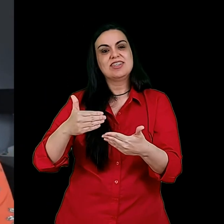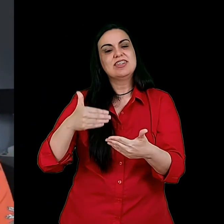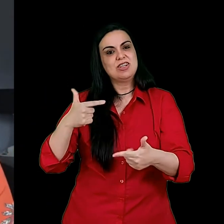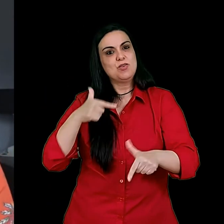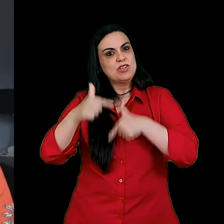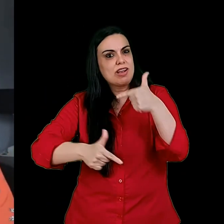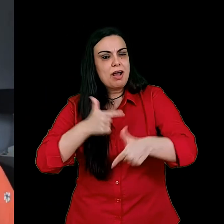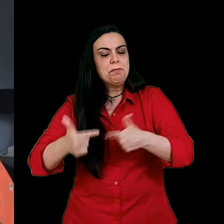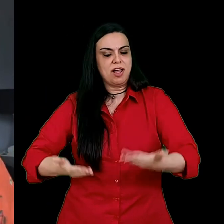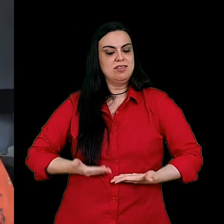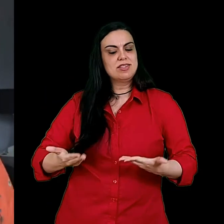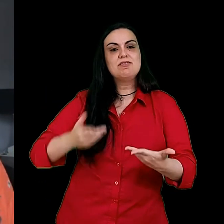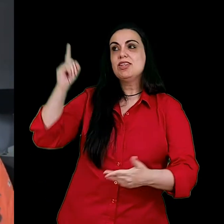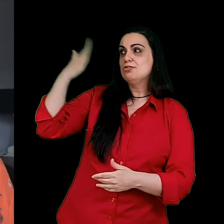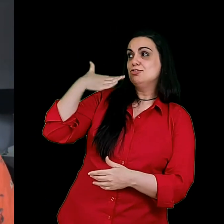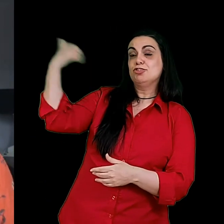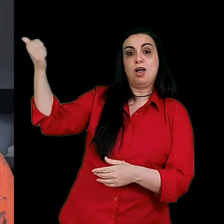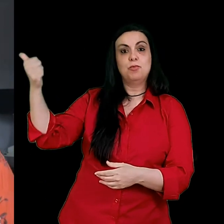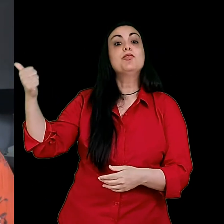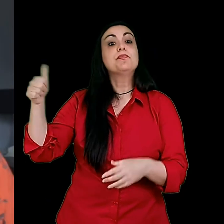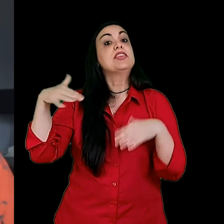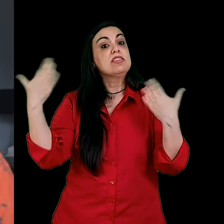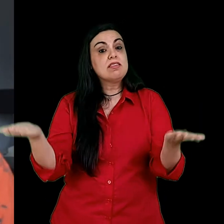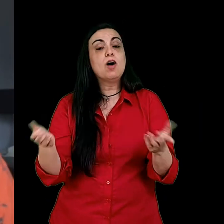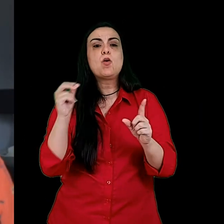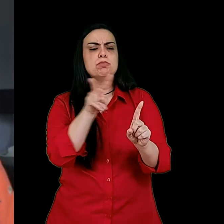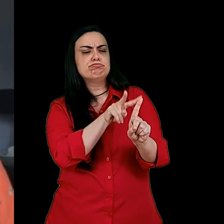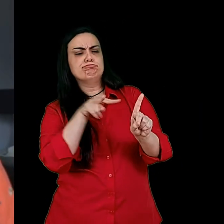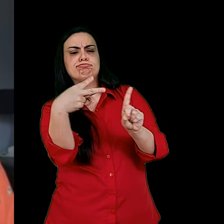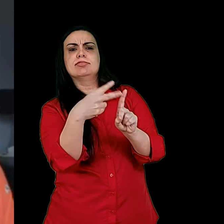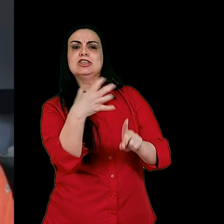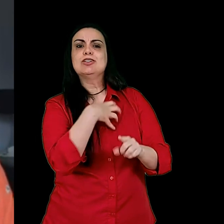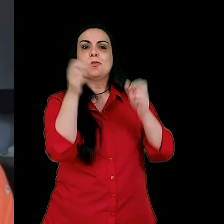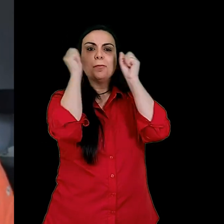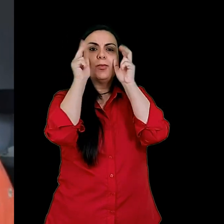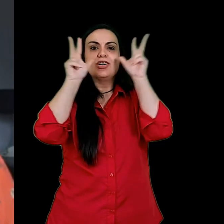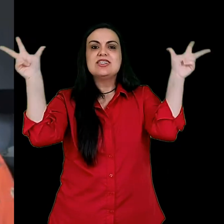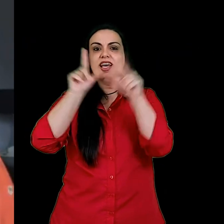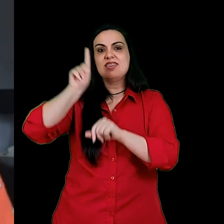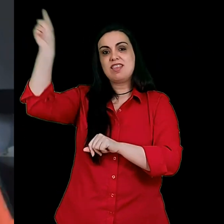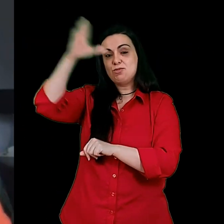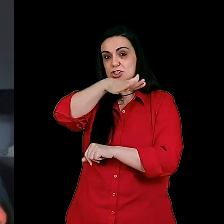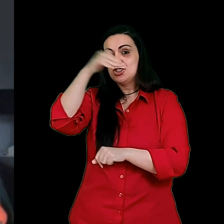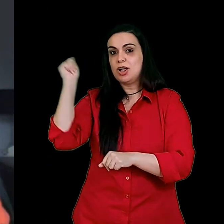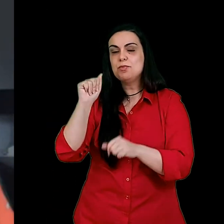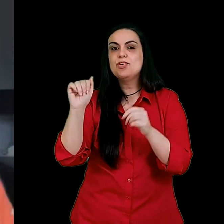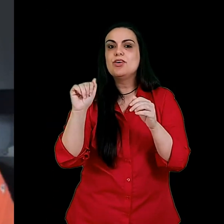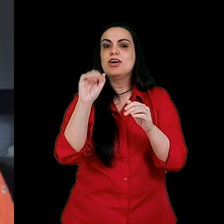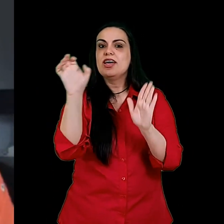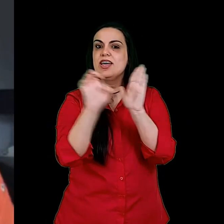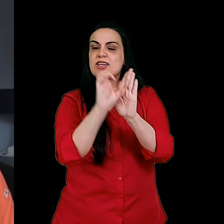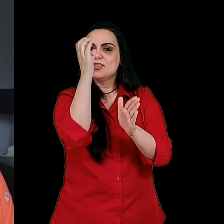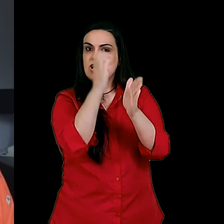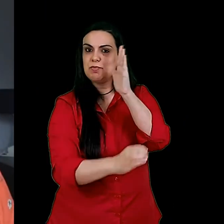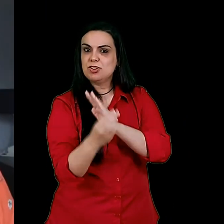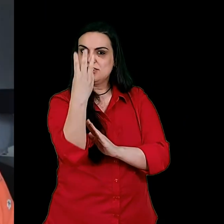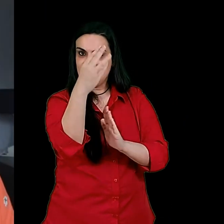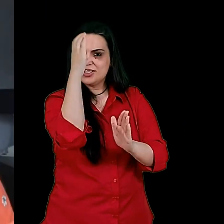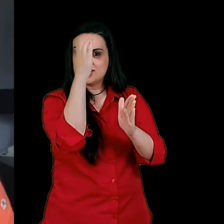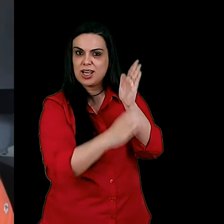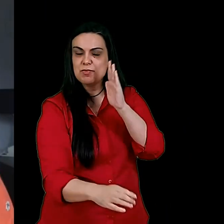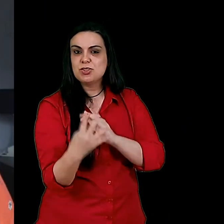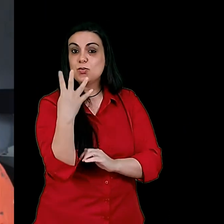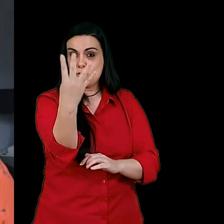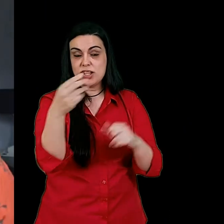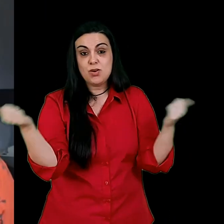dar continuidade aqui sobre a perspectiva de Moisés quando foi chamado por Deus em Êxodo capítulo 3 e 4. Hoje, para